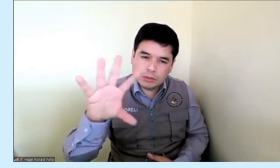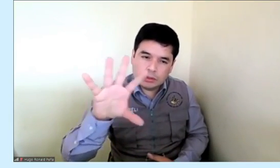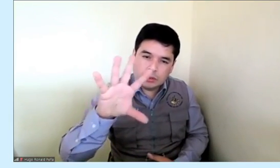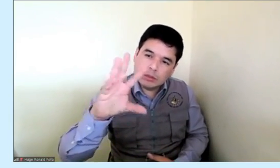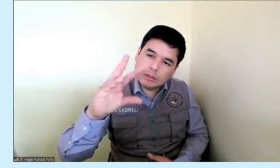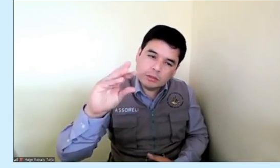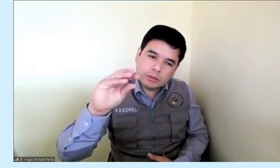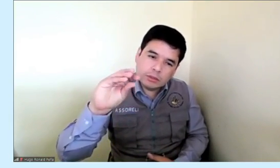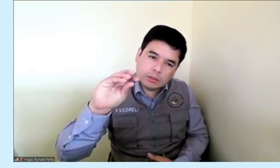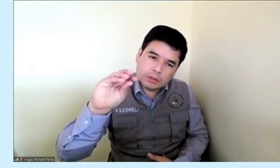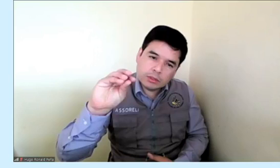cómo,